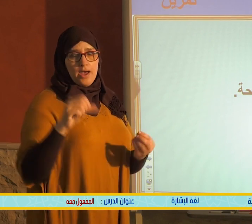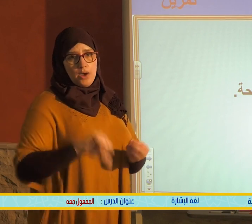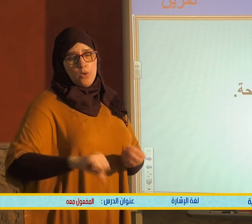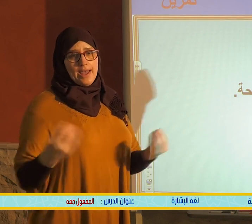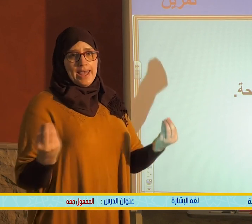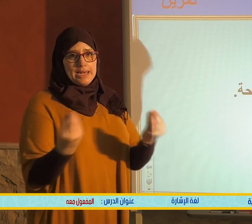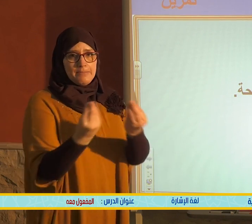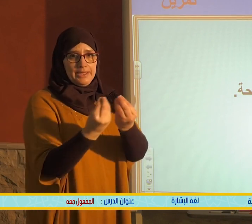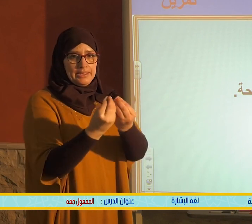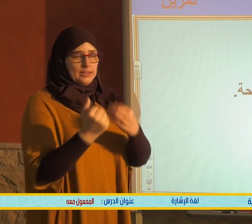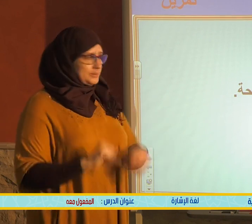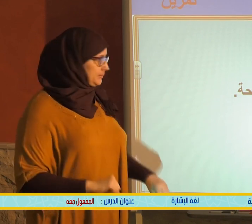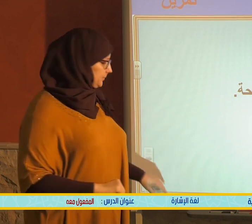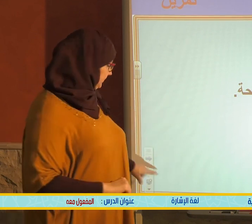وواو المعية،